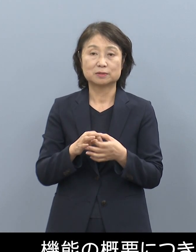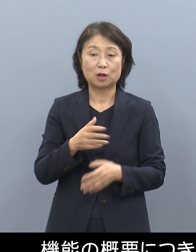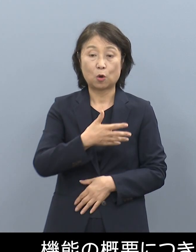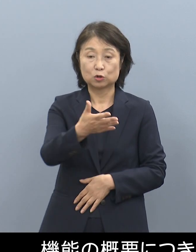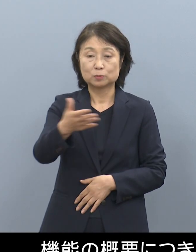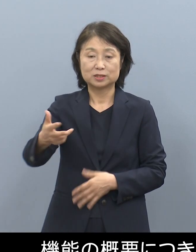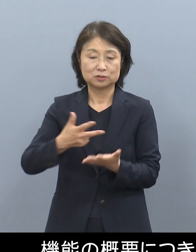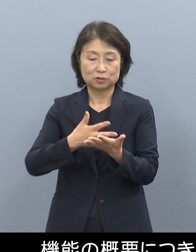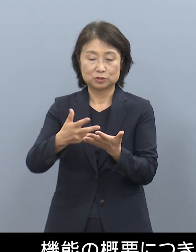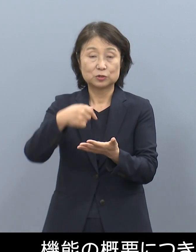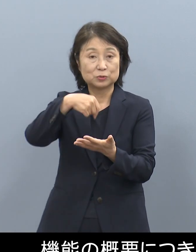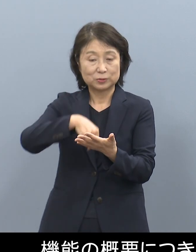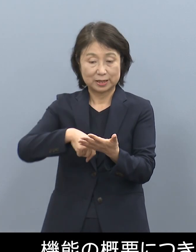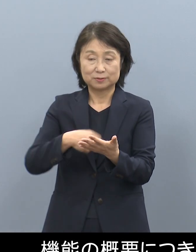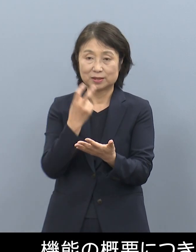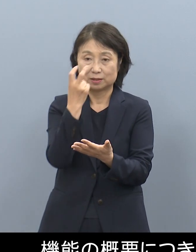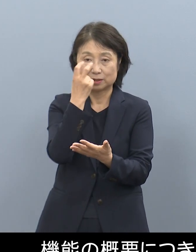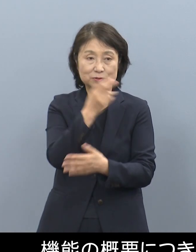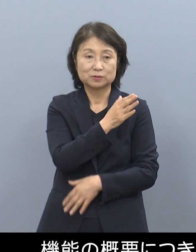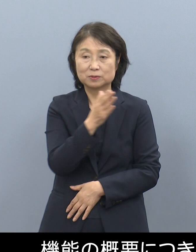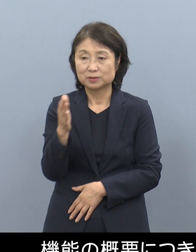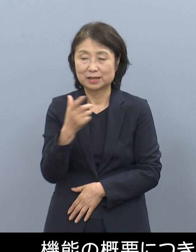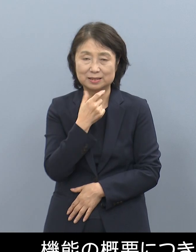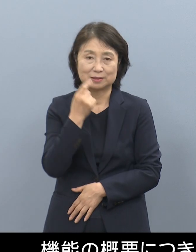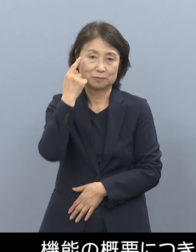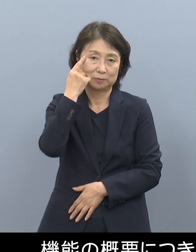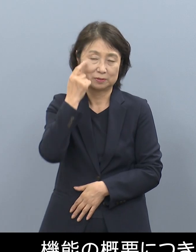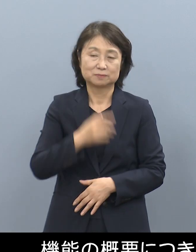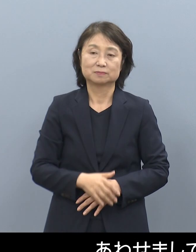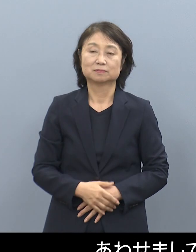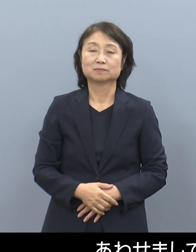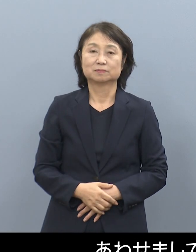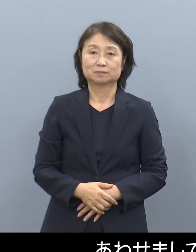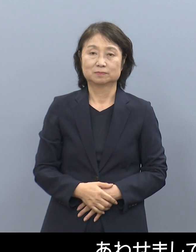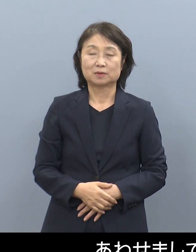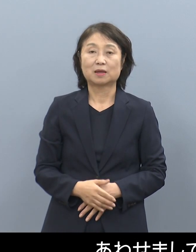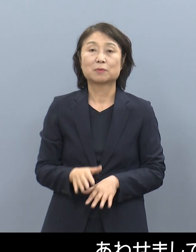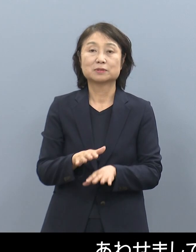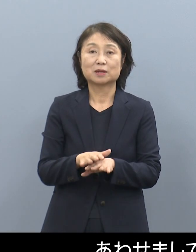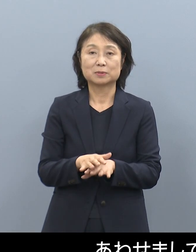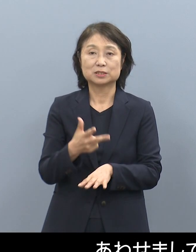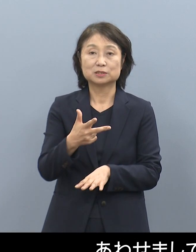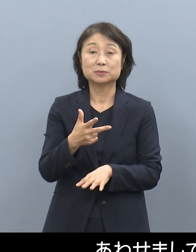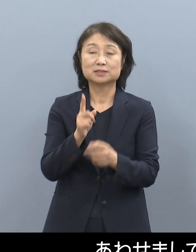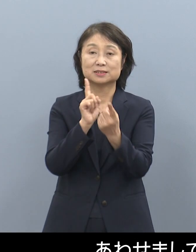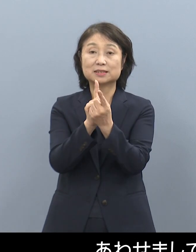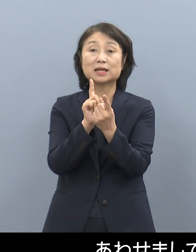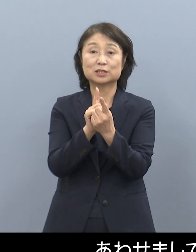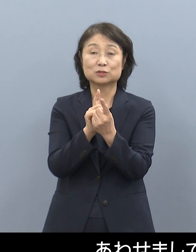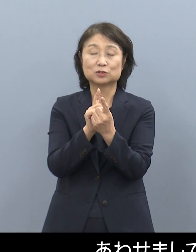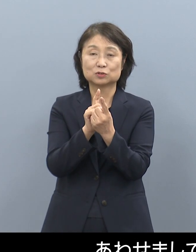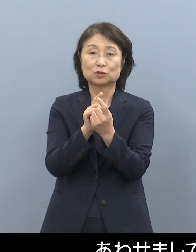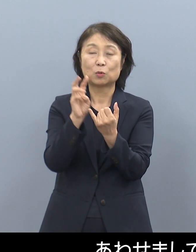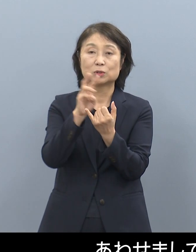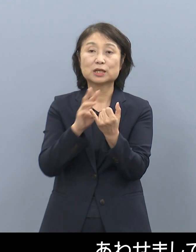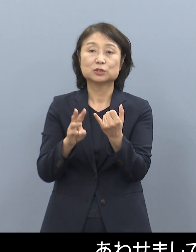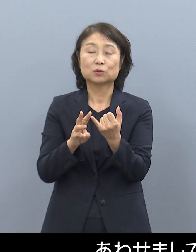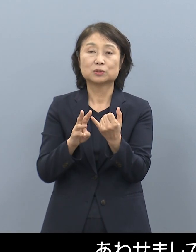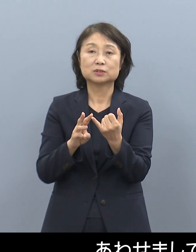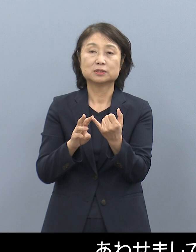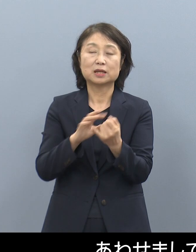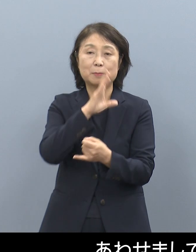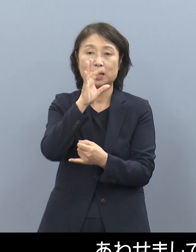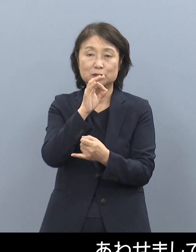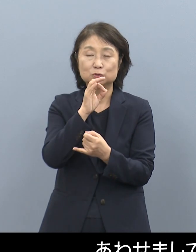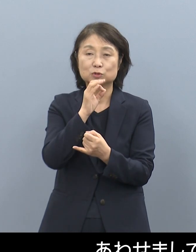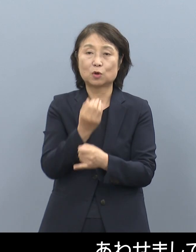ている資料にてご確認をいただけたらと思います。併せまして、市民向け防災情報サイト山口